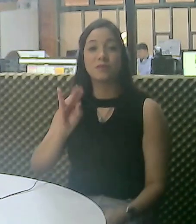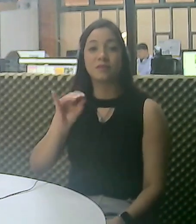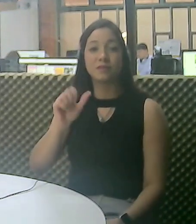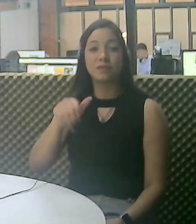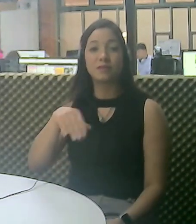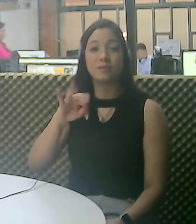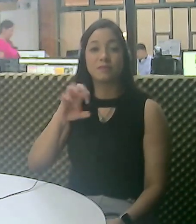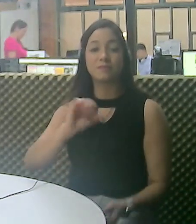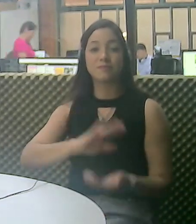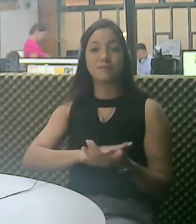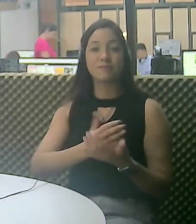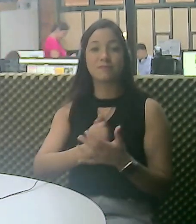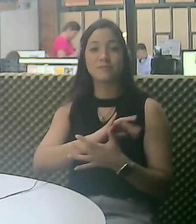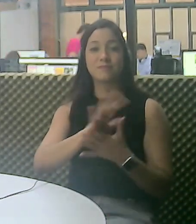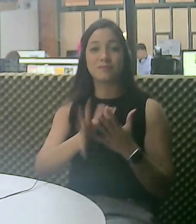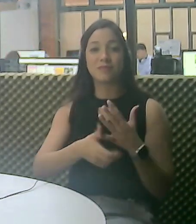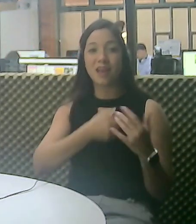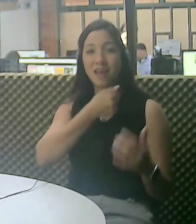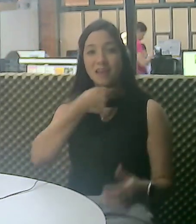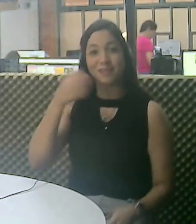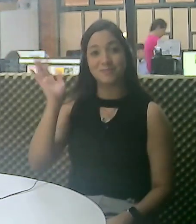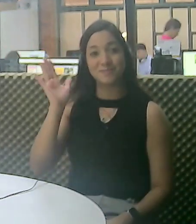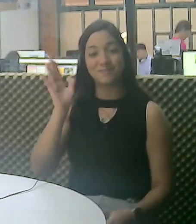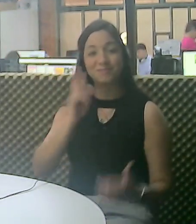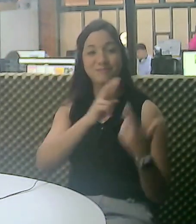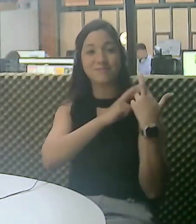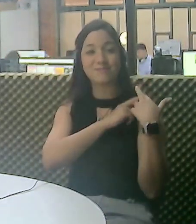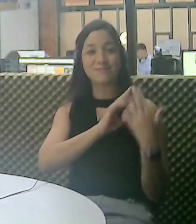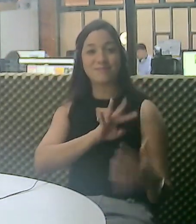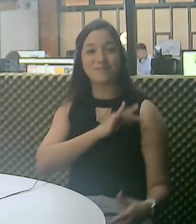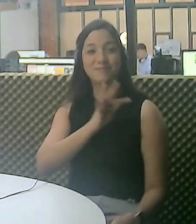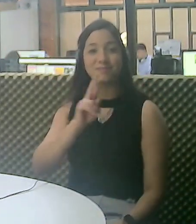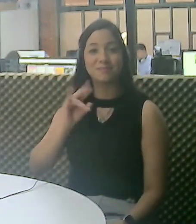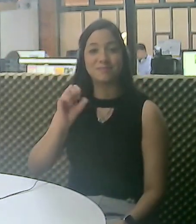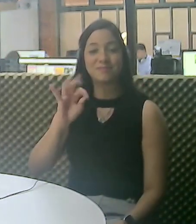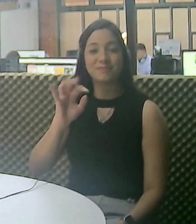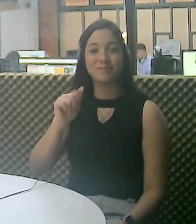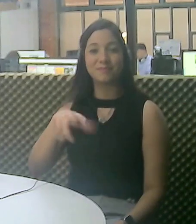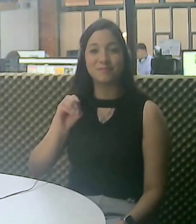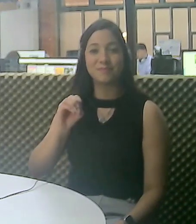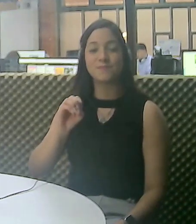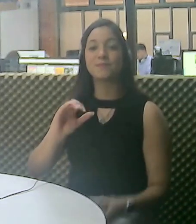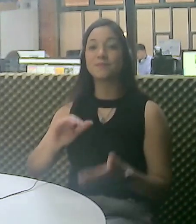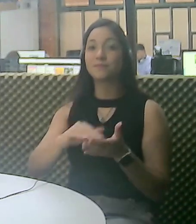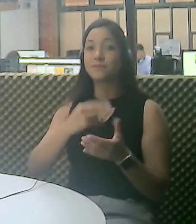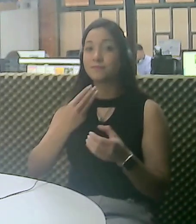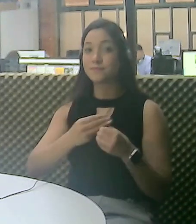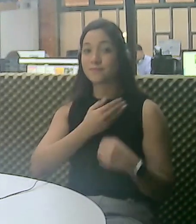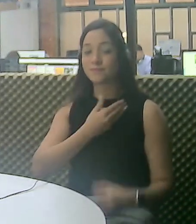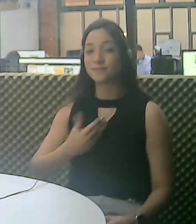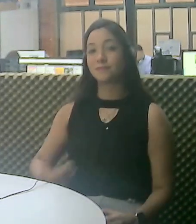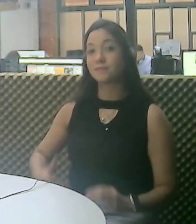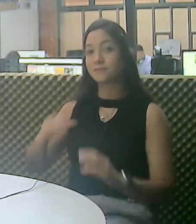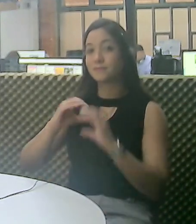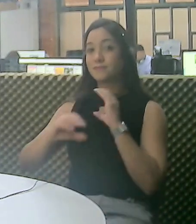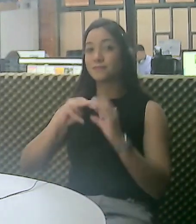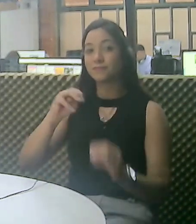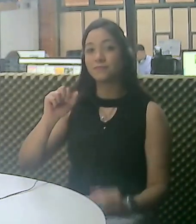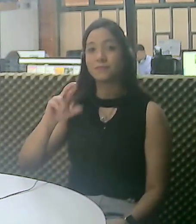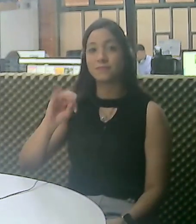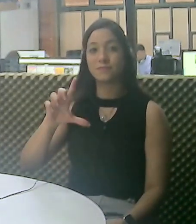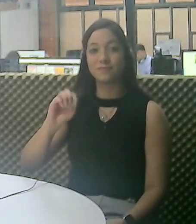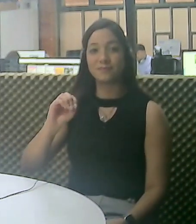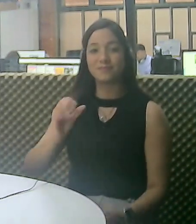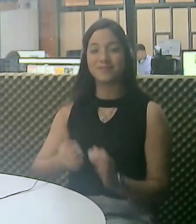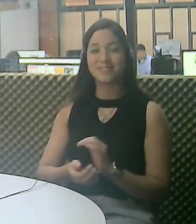Bia Montes. Tradução em Libras, Amanda Valentim. Responsável técnico, Cristiano Silva. Secretário Municipal de Governo e Comunicação,